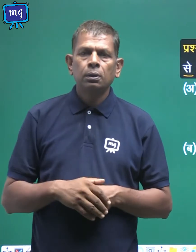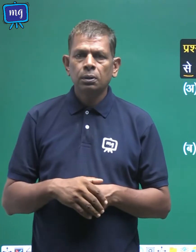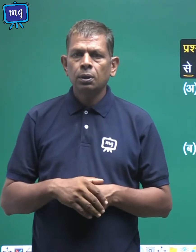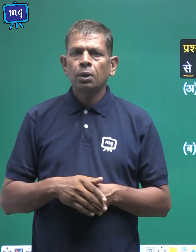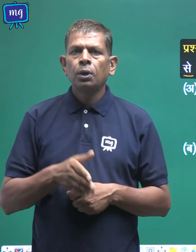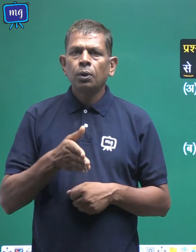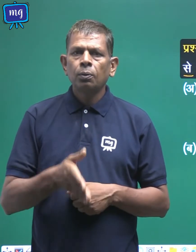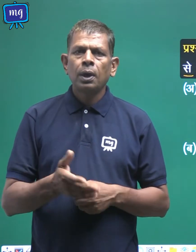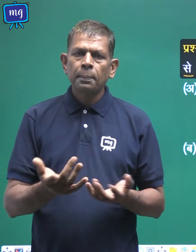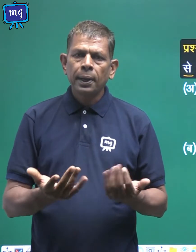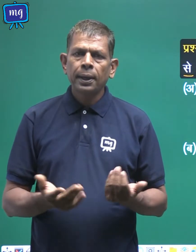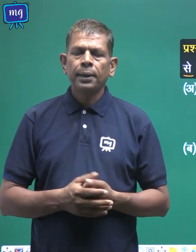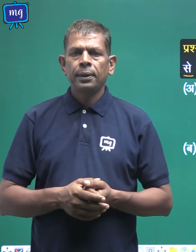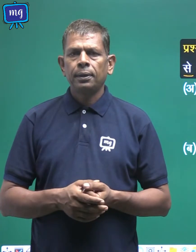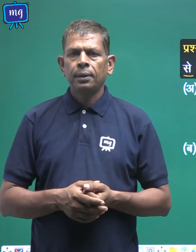वह प्राय